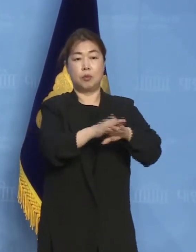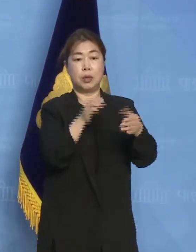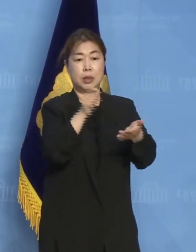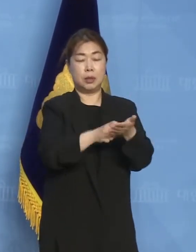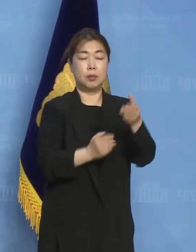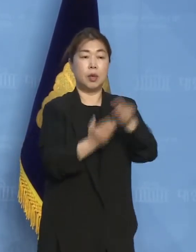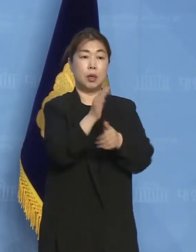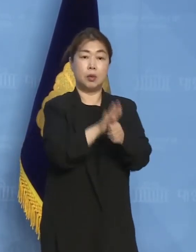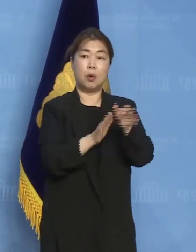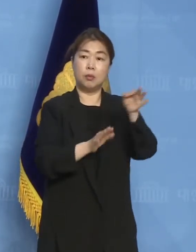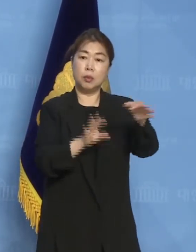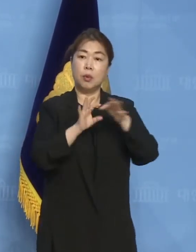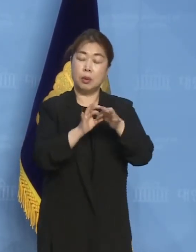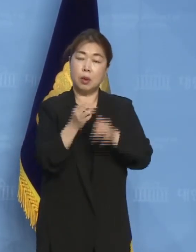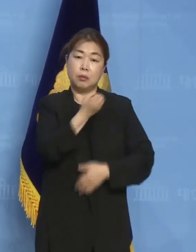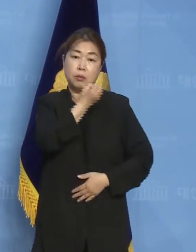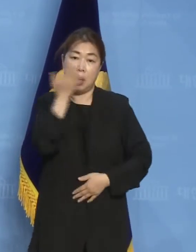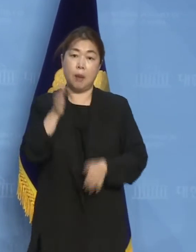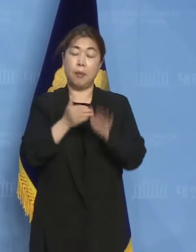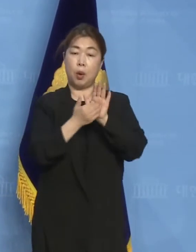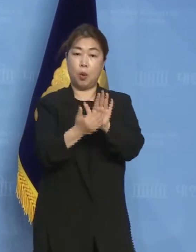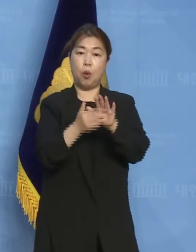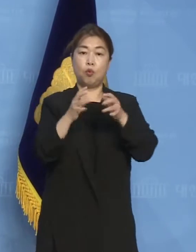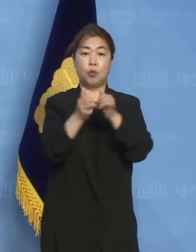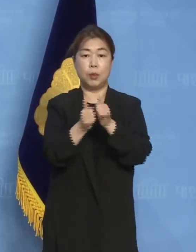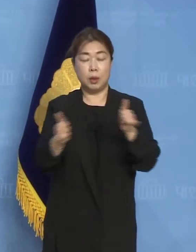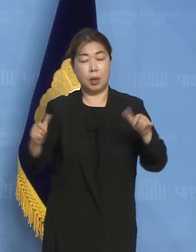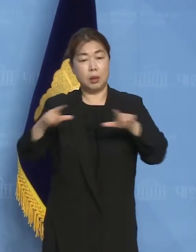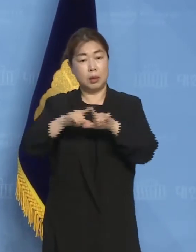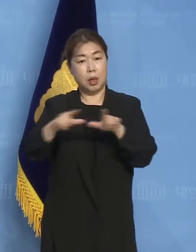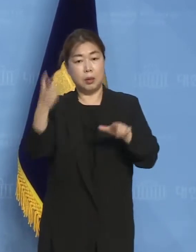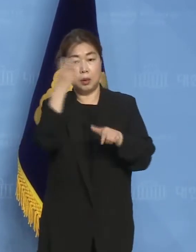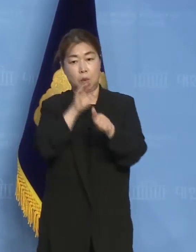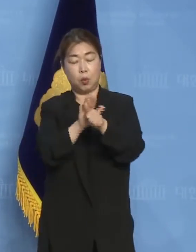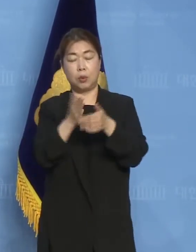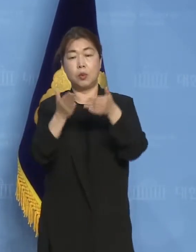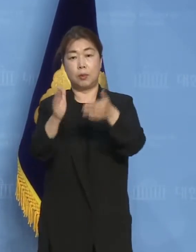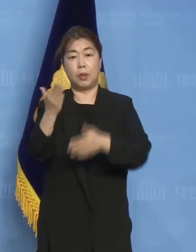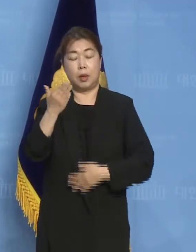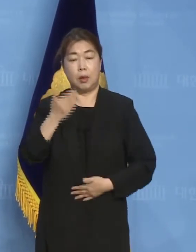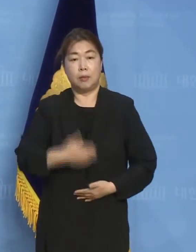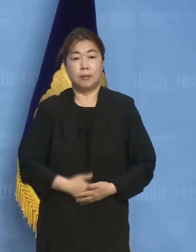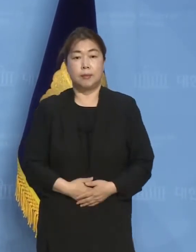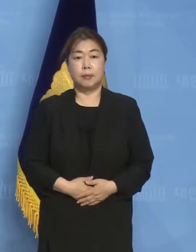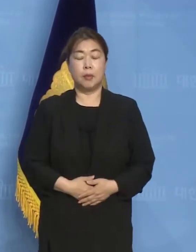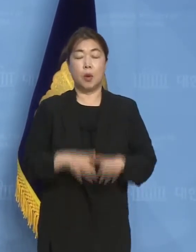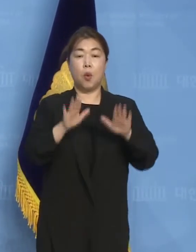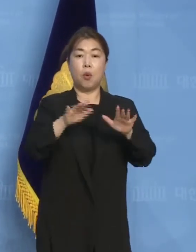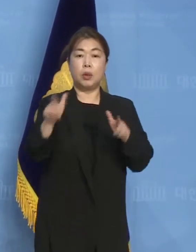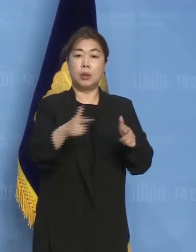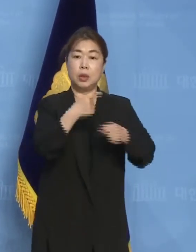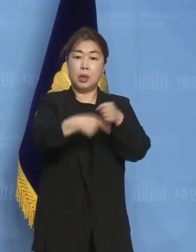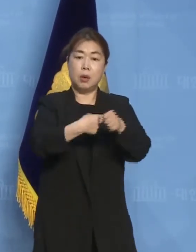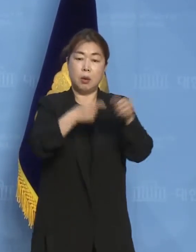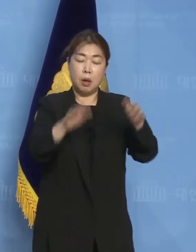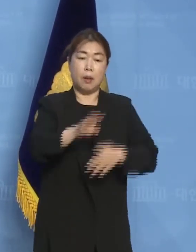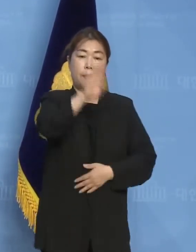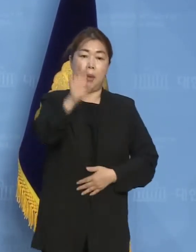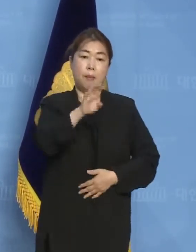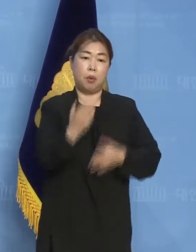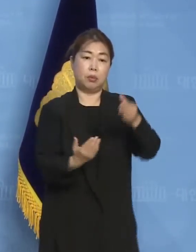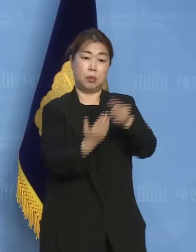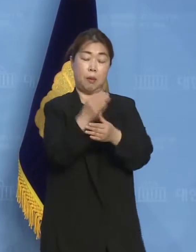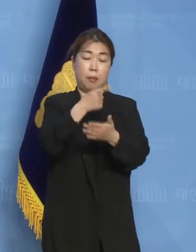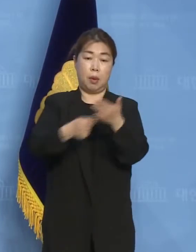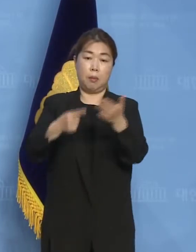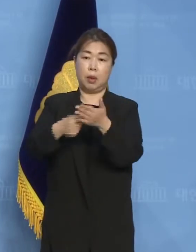통해 코로나19 대유행을 막고 국민의 일상을 지켜내야 합니다. 올 한 해 반복되는